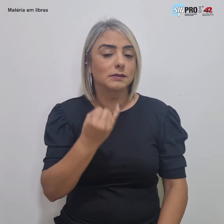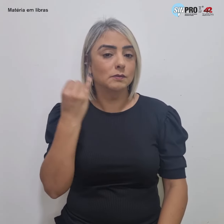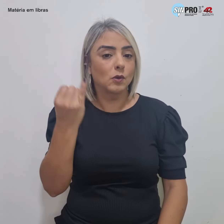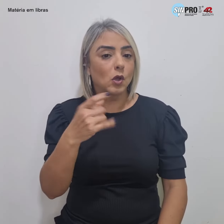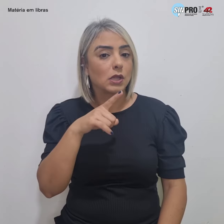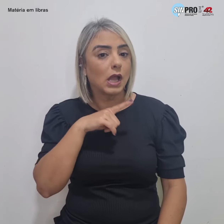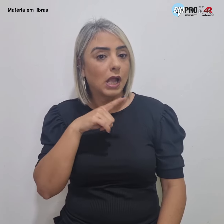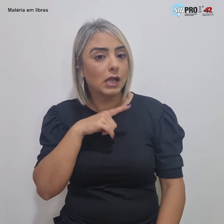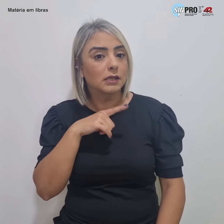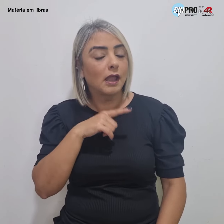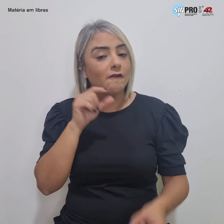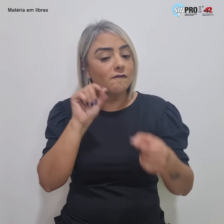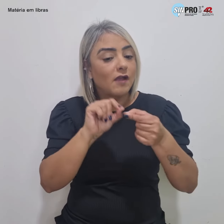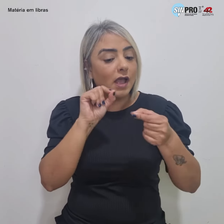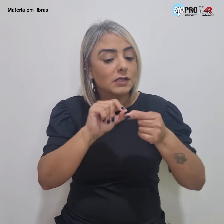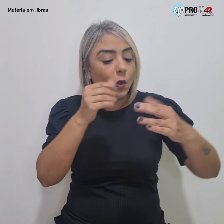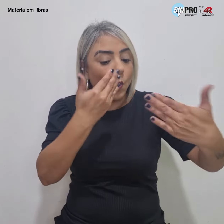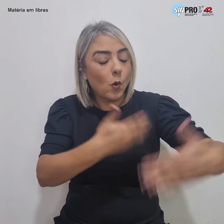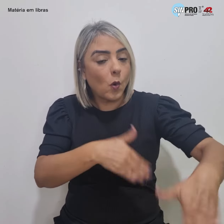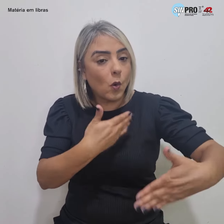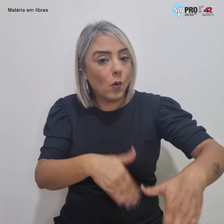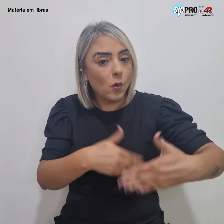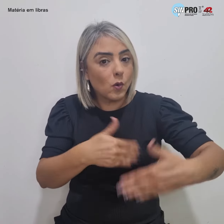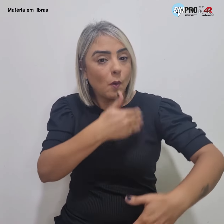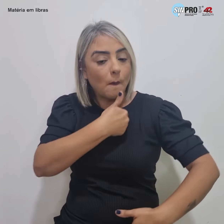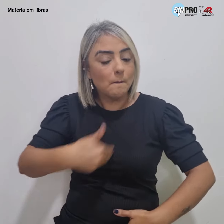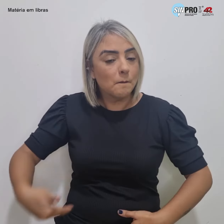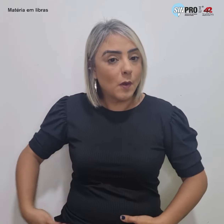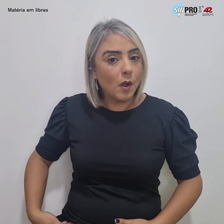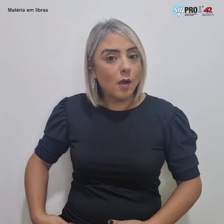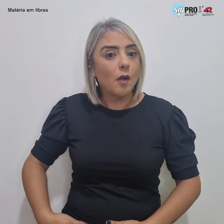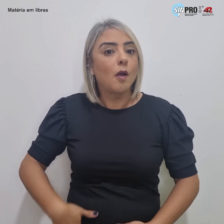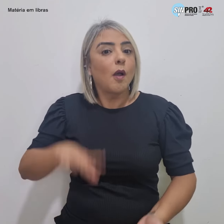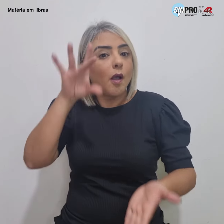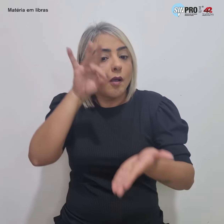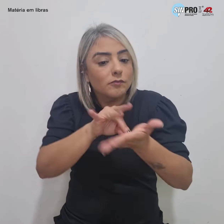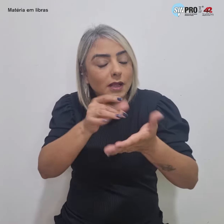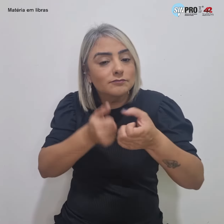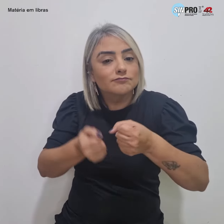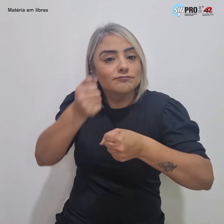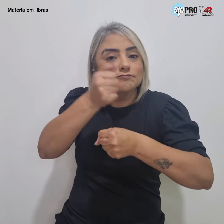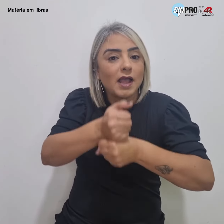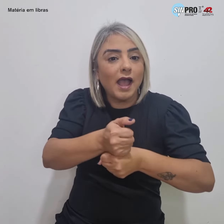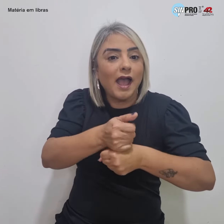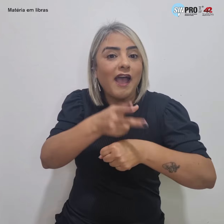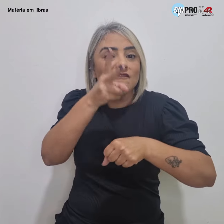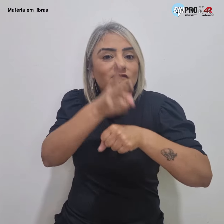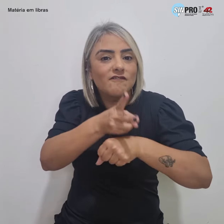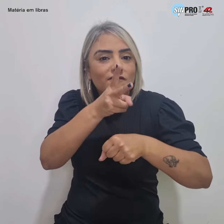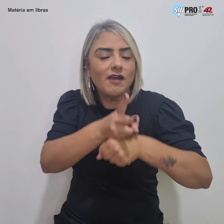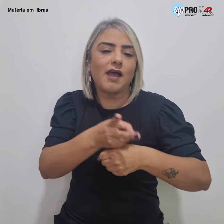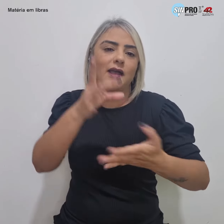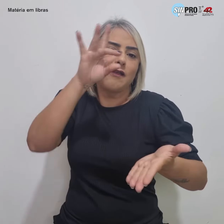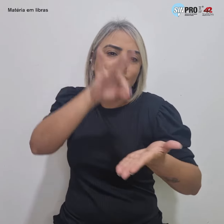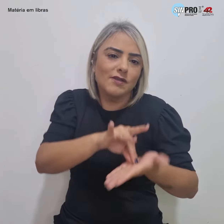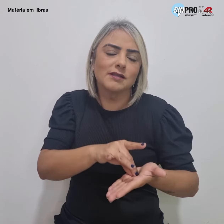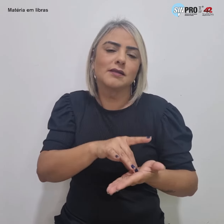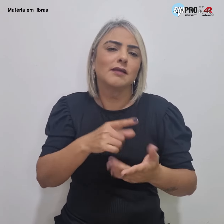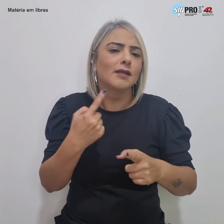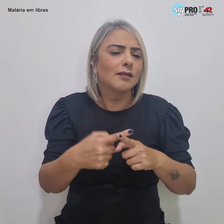a realização de um concurso público para abastecer o quadro de efetivos Pois é sabido que